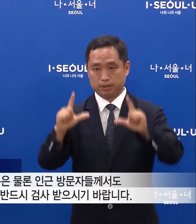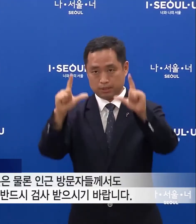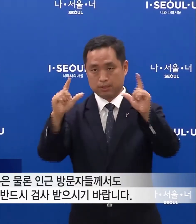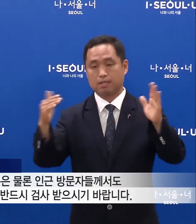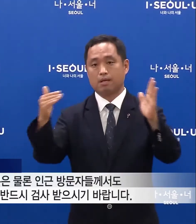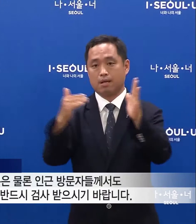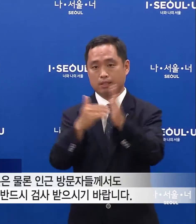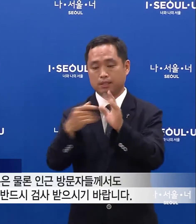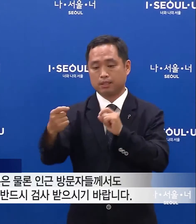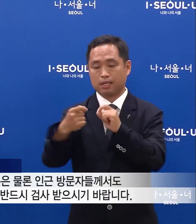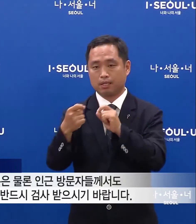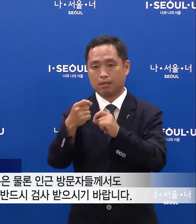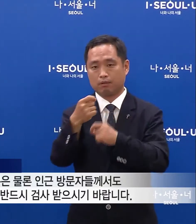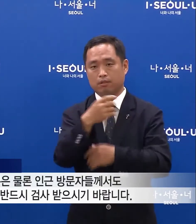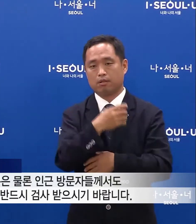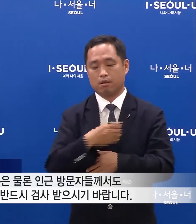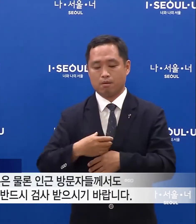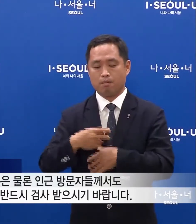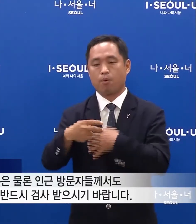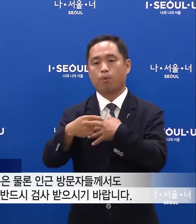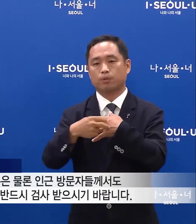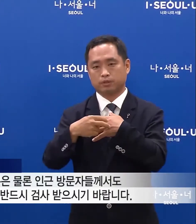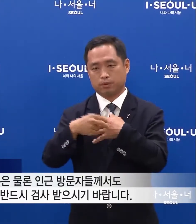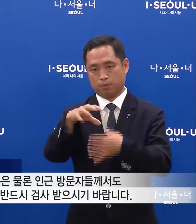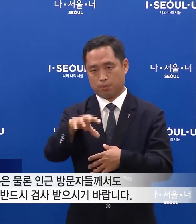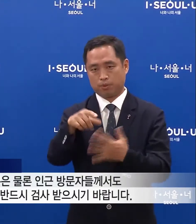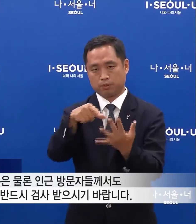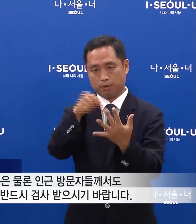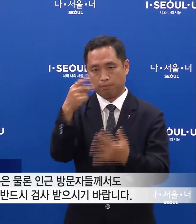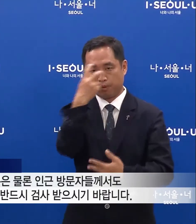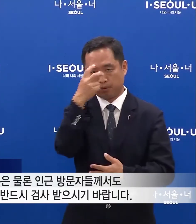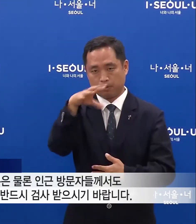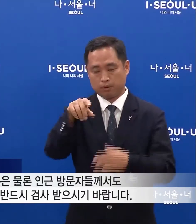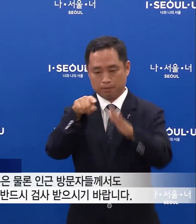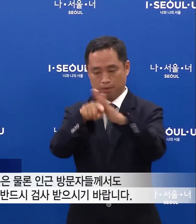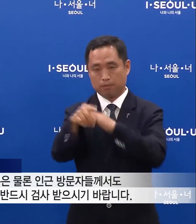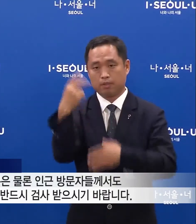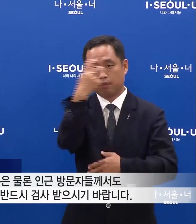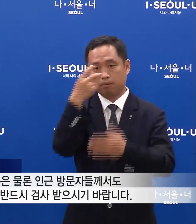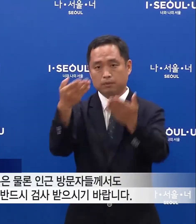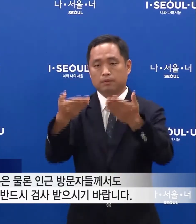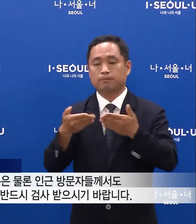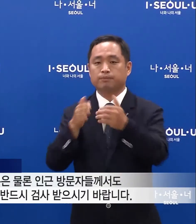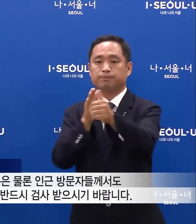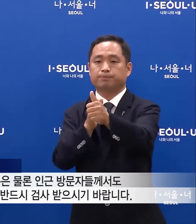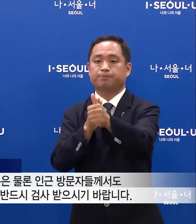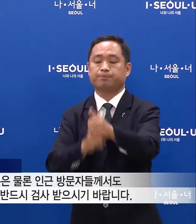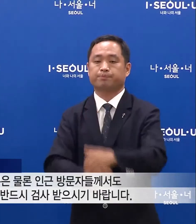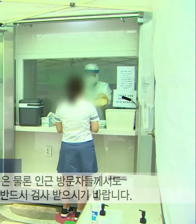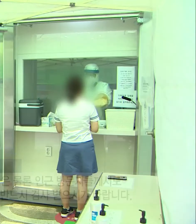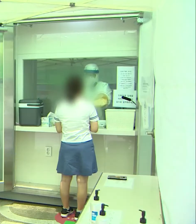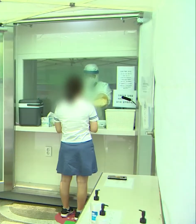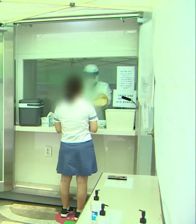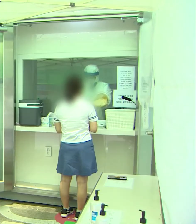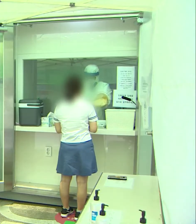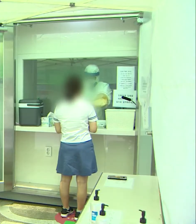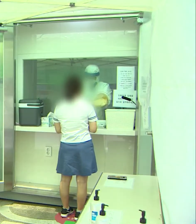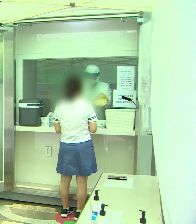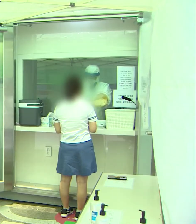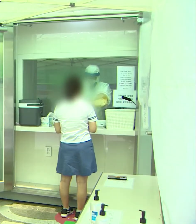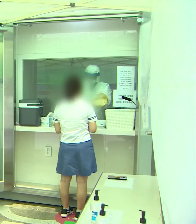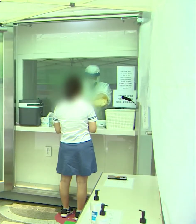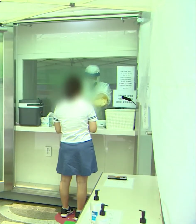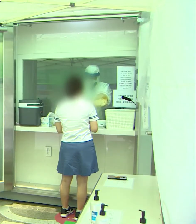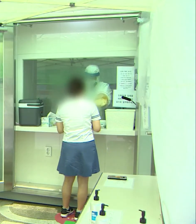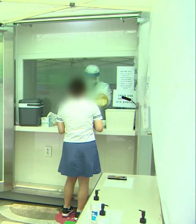26일까지 가까운 보건소 선별진료소를 방문해 반드시 검사를 받으시기 바랍니다.